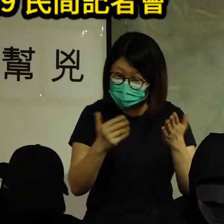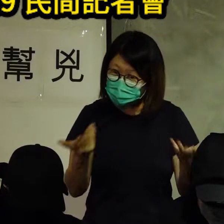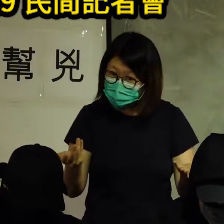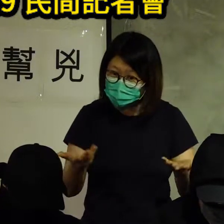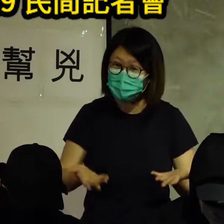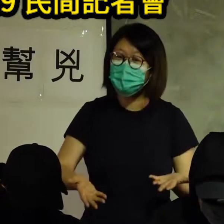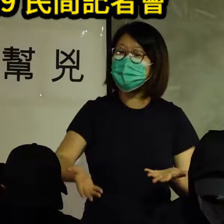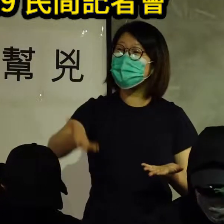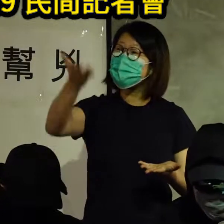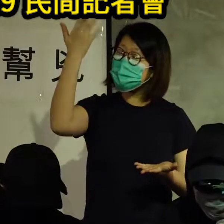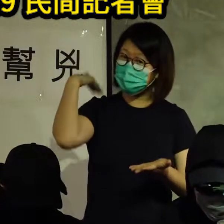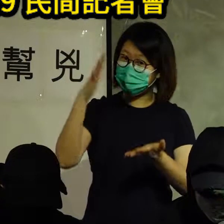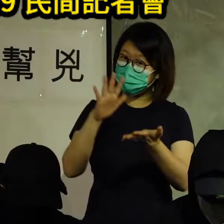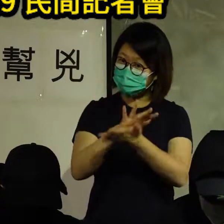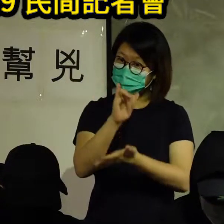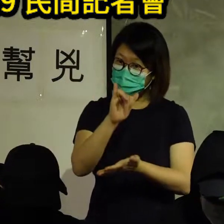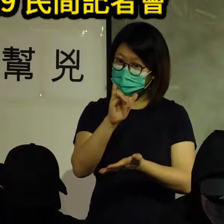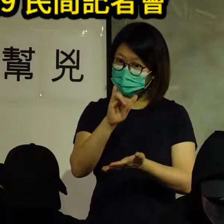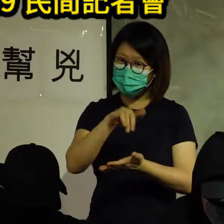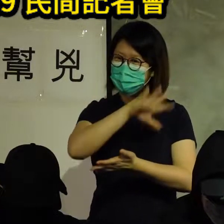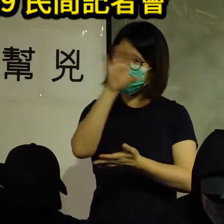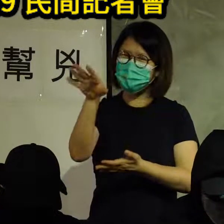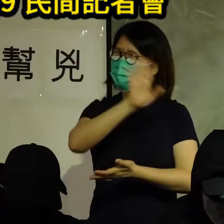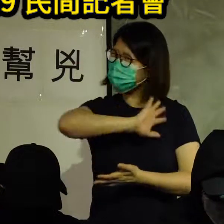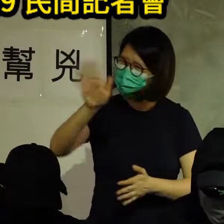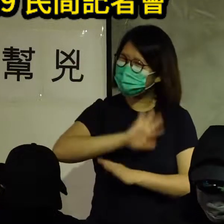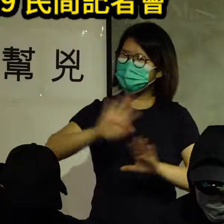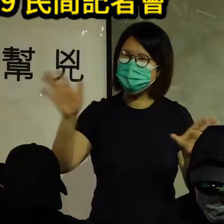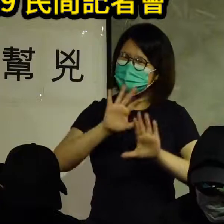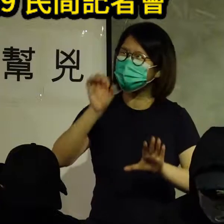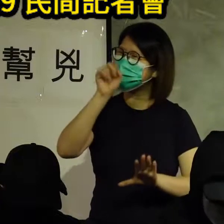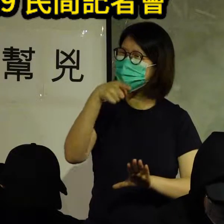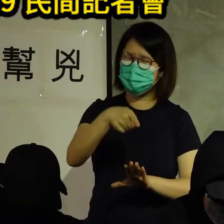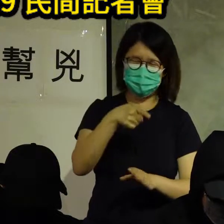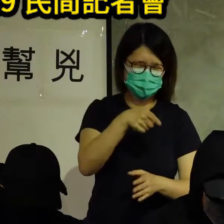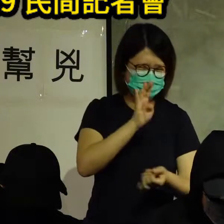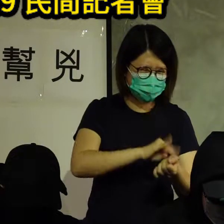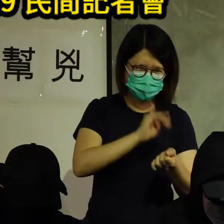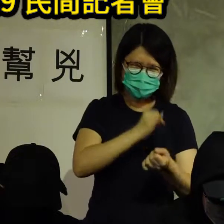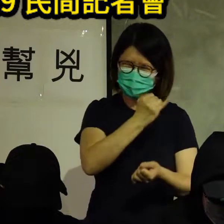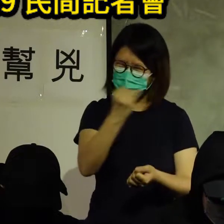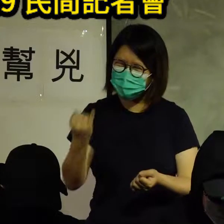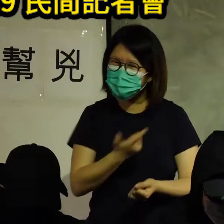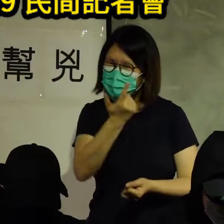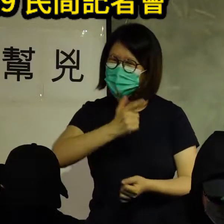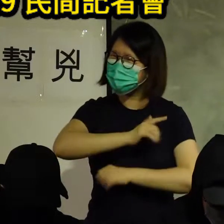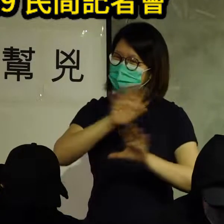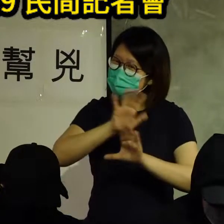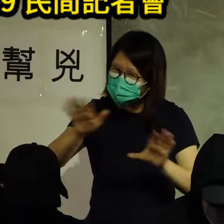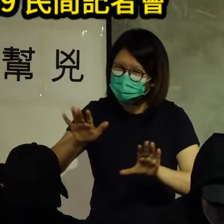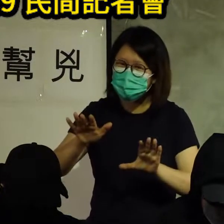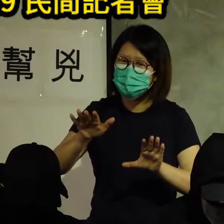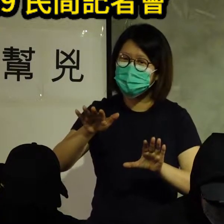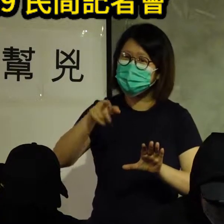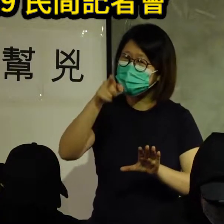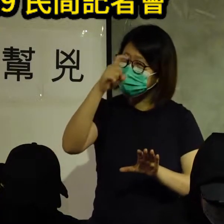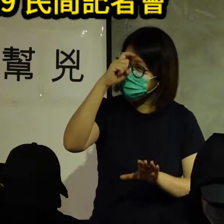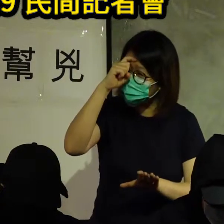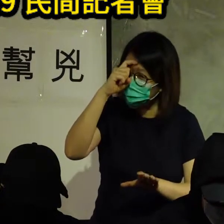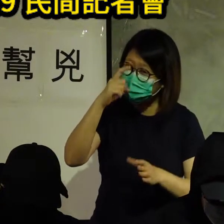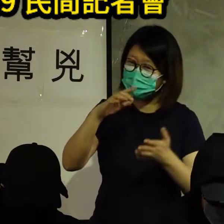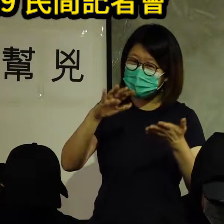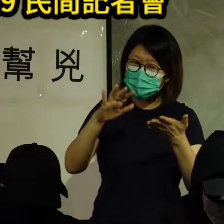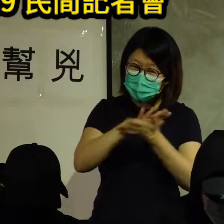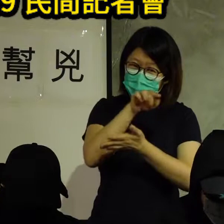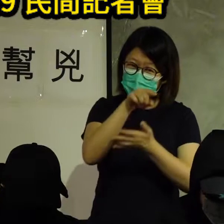掃控並污名化抗爭者2014年雨傘革命以公安